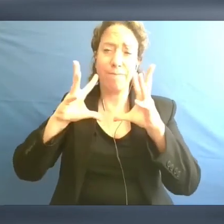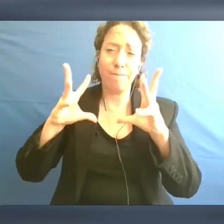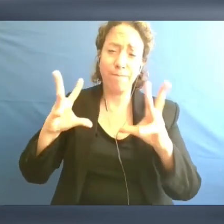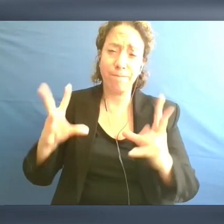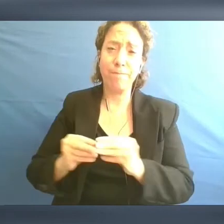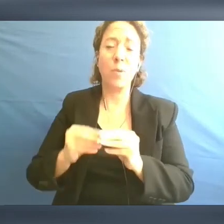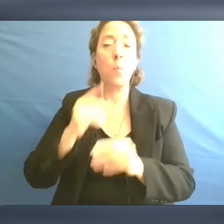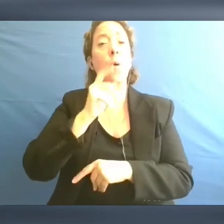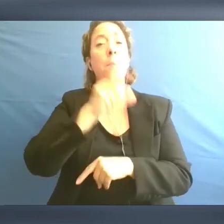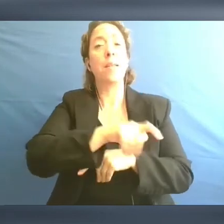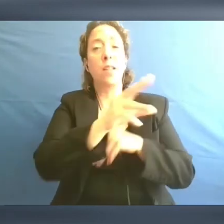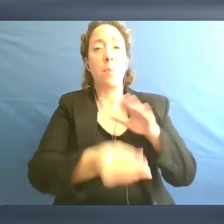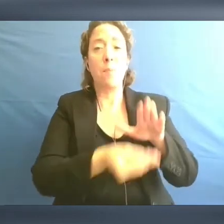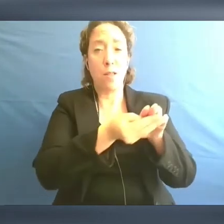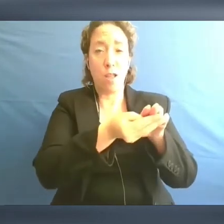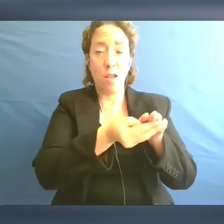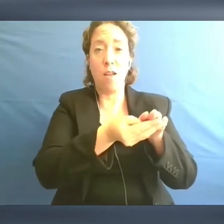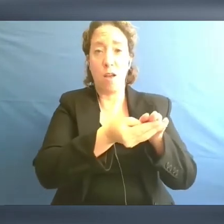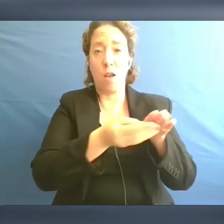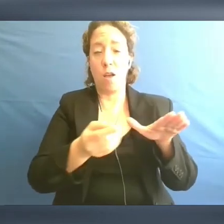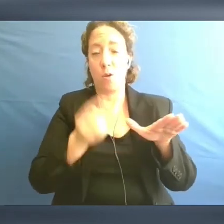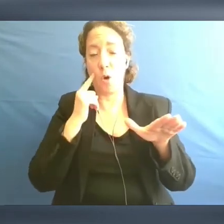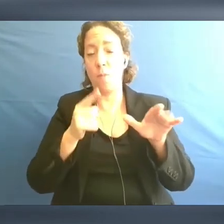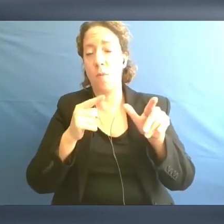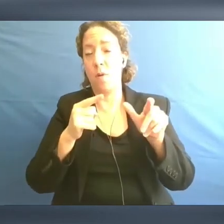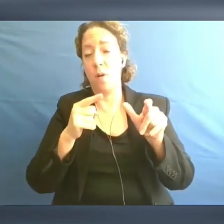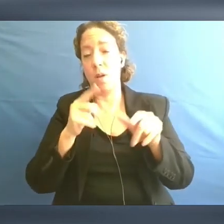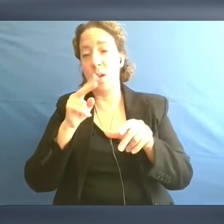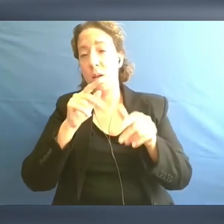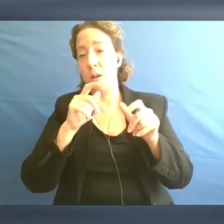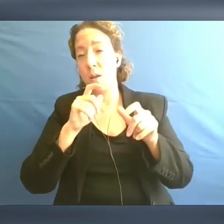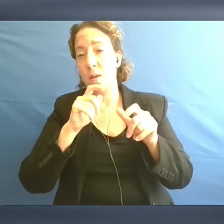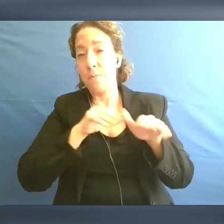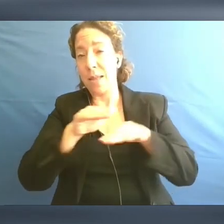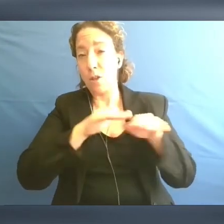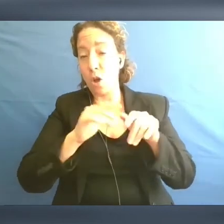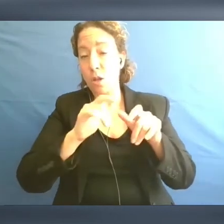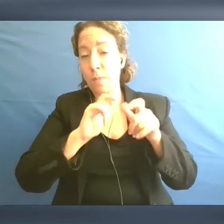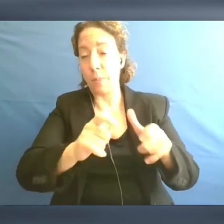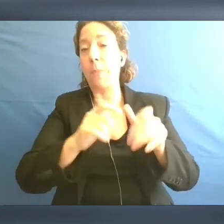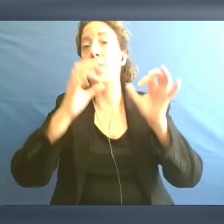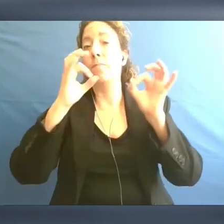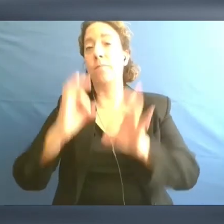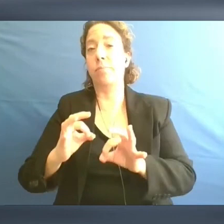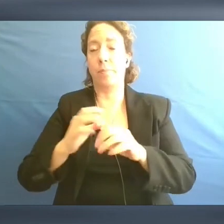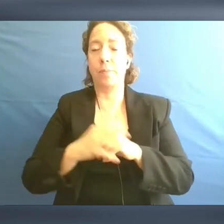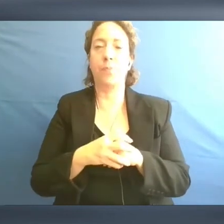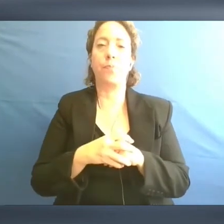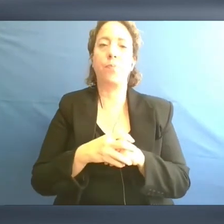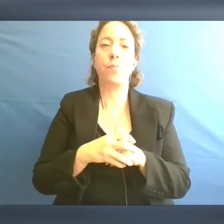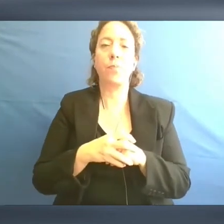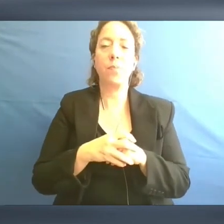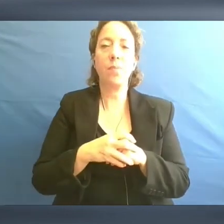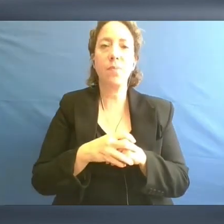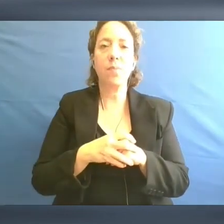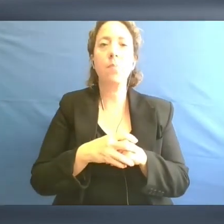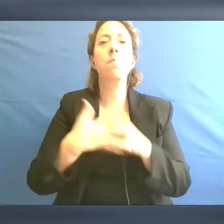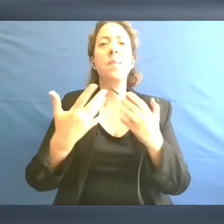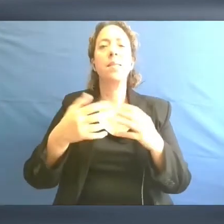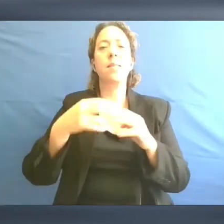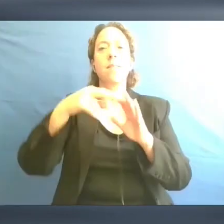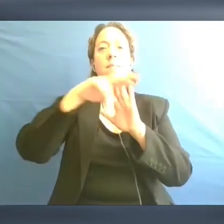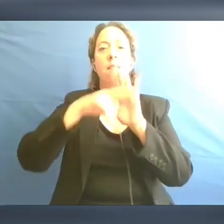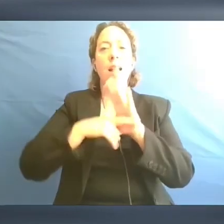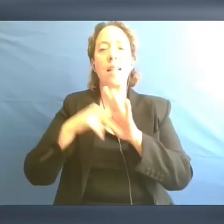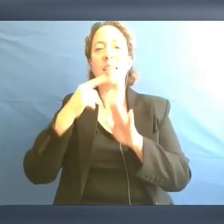implémenteurs de vérifier que la méthode est correcte. Et la règle ne précise pas non plus si l'implémentation